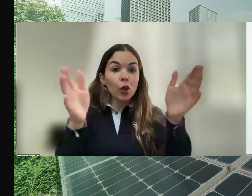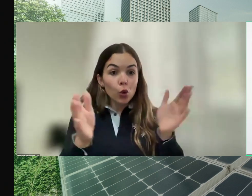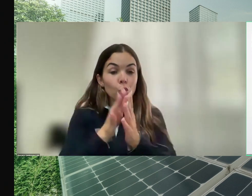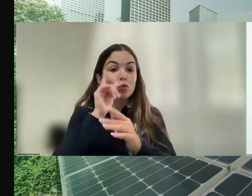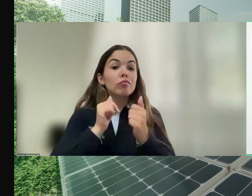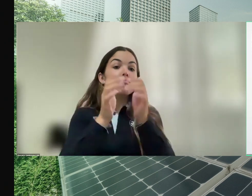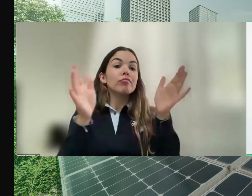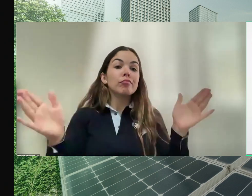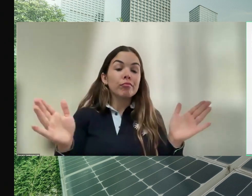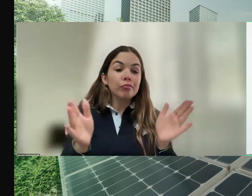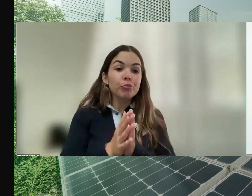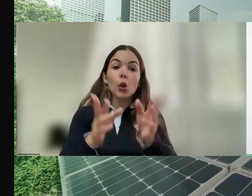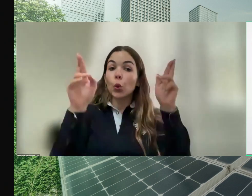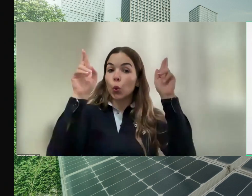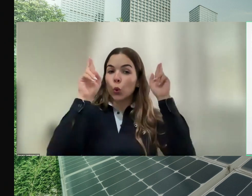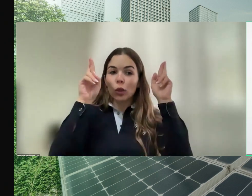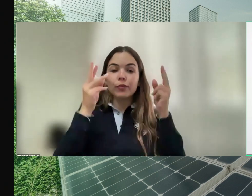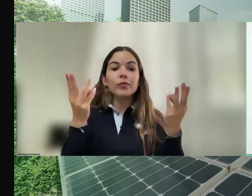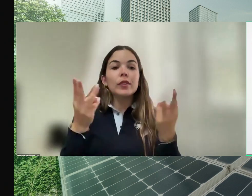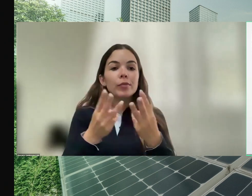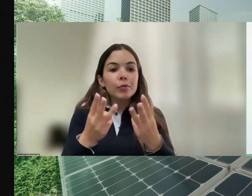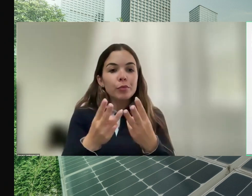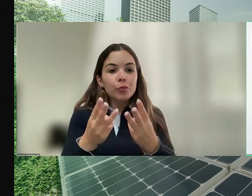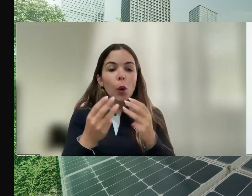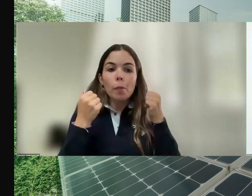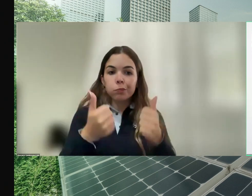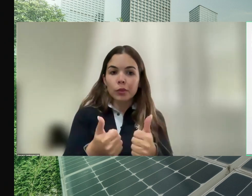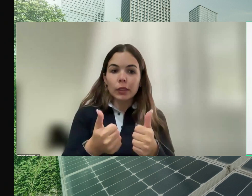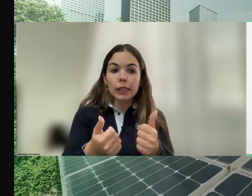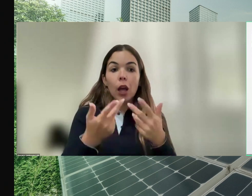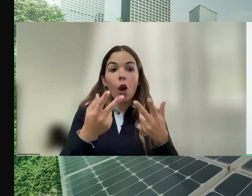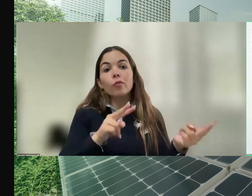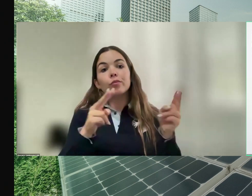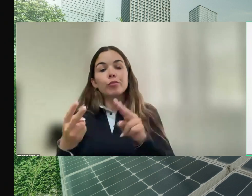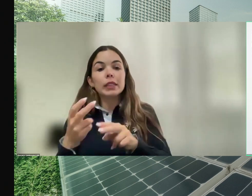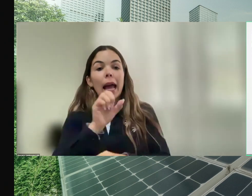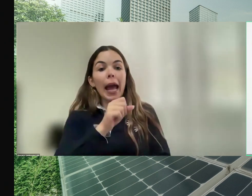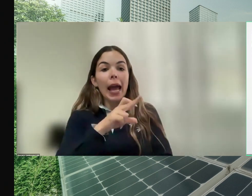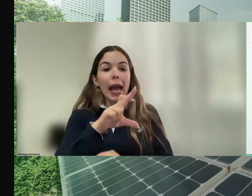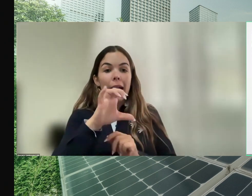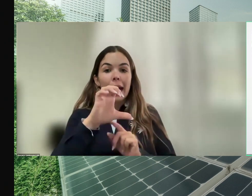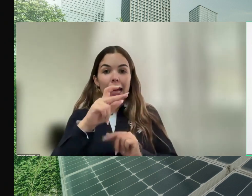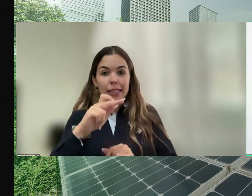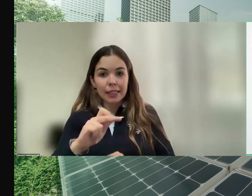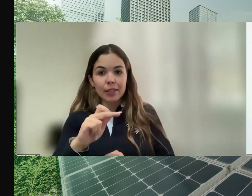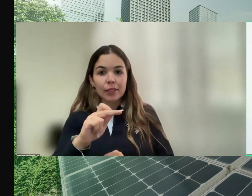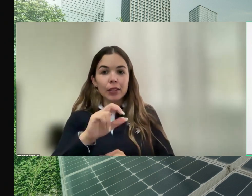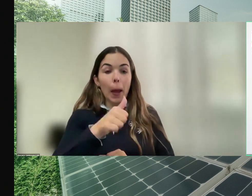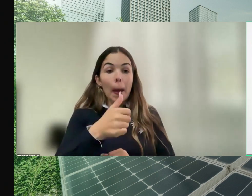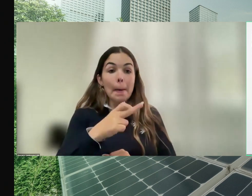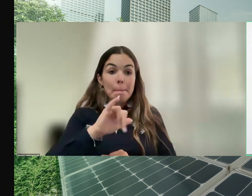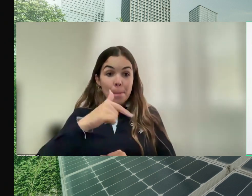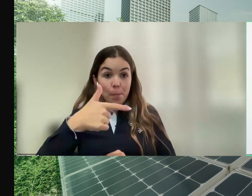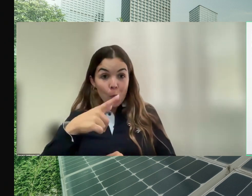um excelente webinar e, nesse sentido, passo a palavra à moderação. Graça Brites, que é o elemento da